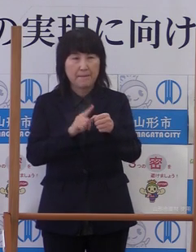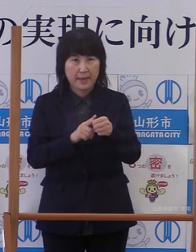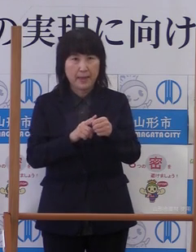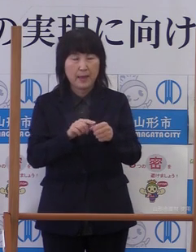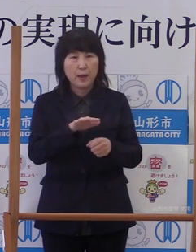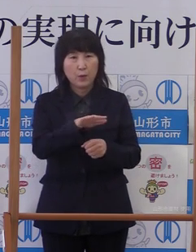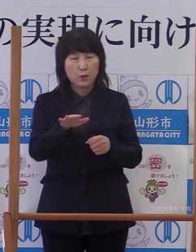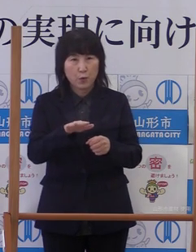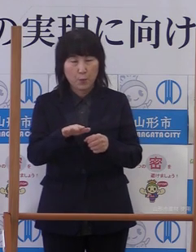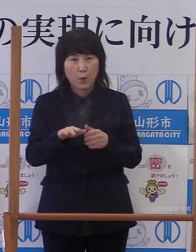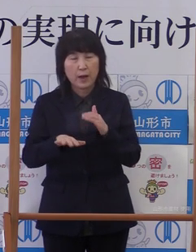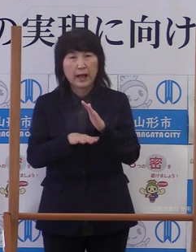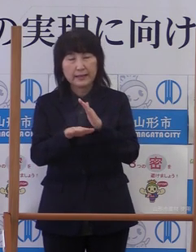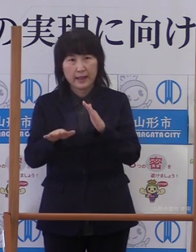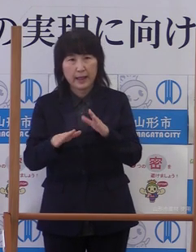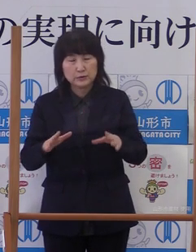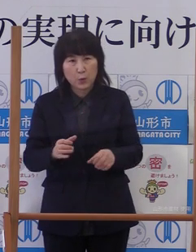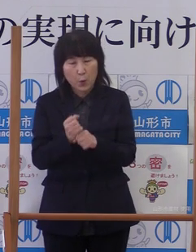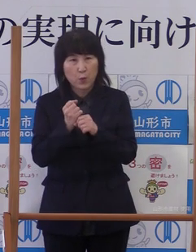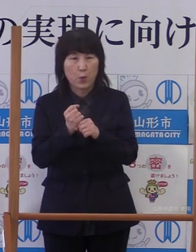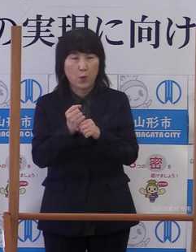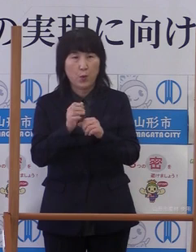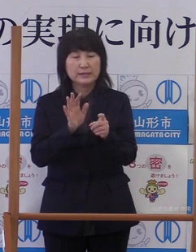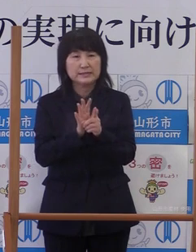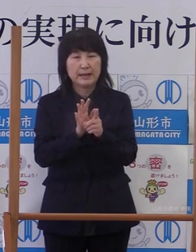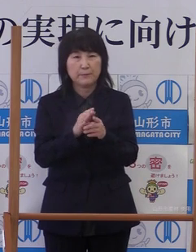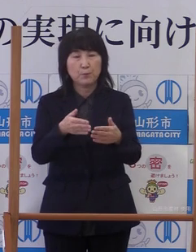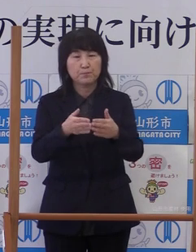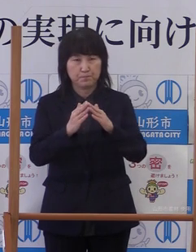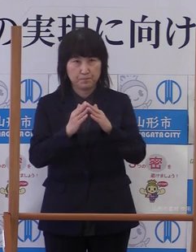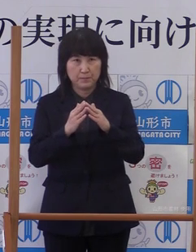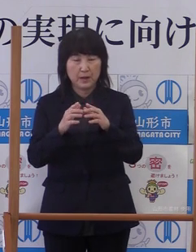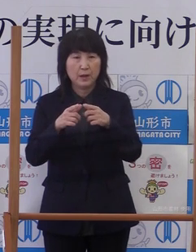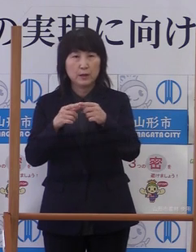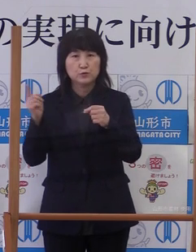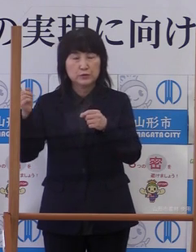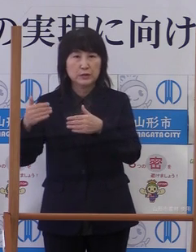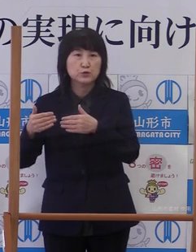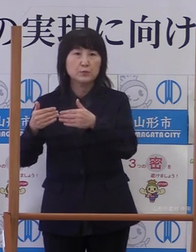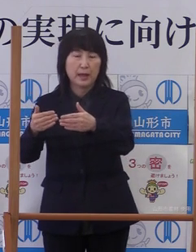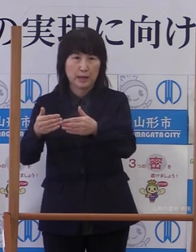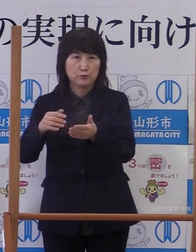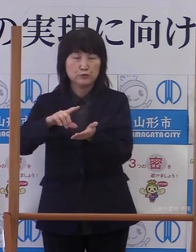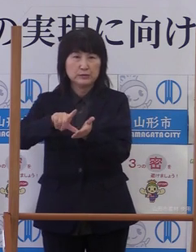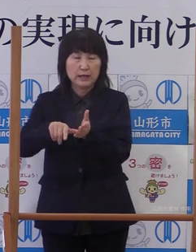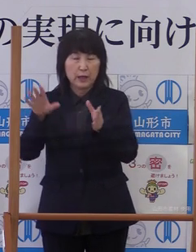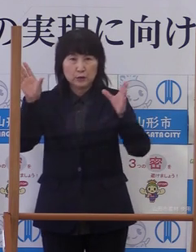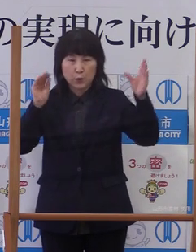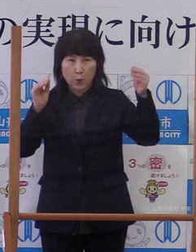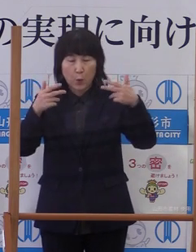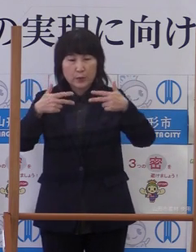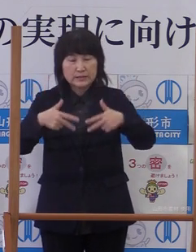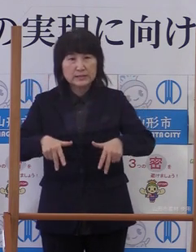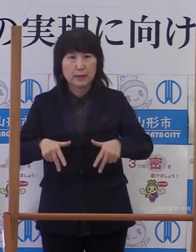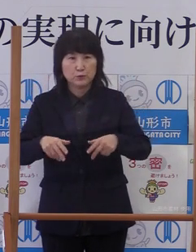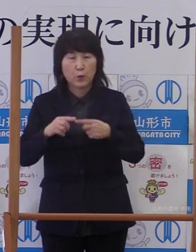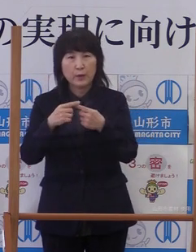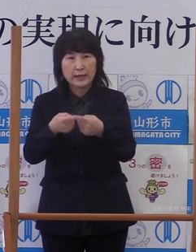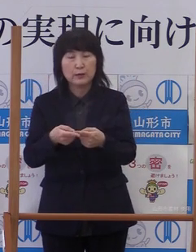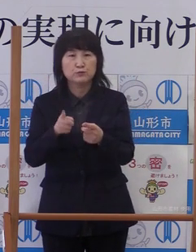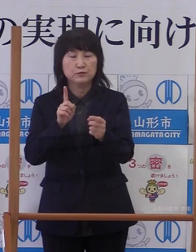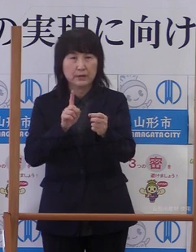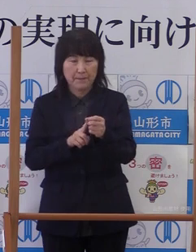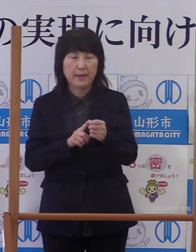庭総合支援拠点の設置を進めるとともに、国で進めている全自治体間の情報共有システム稼働に対応する